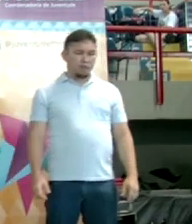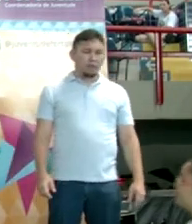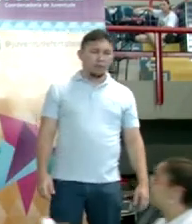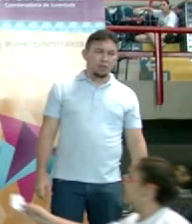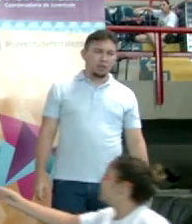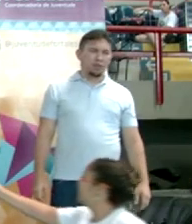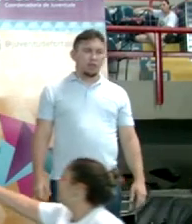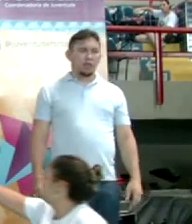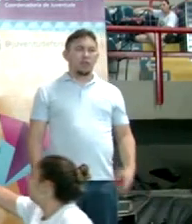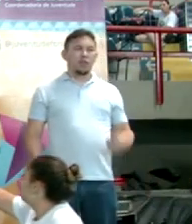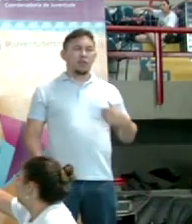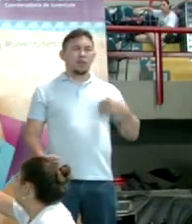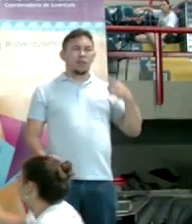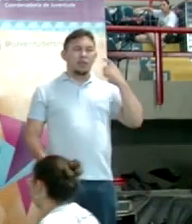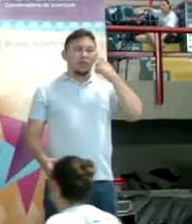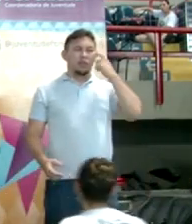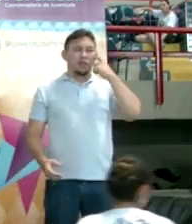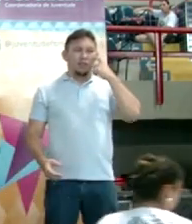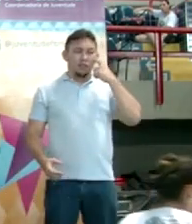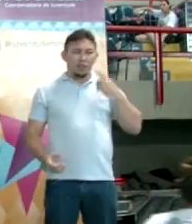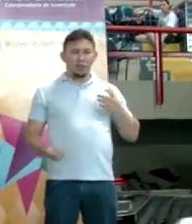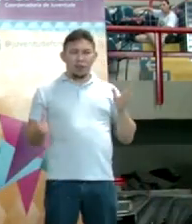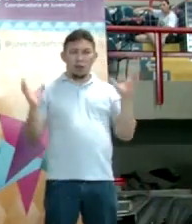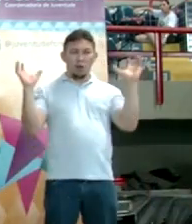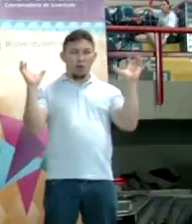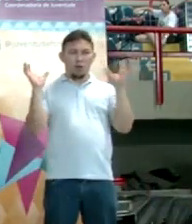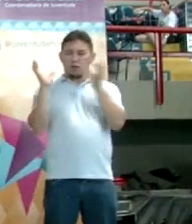Ovários micropolicísticos. Minha Nossa Senhora.